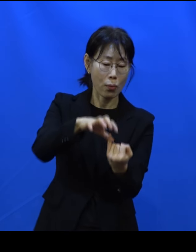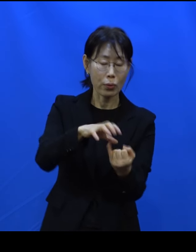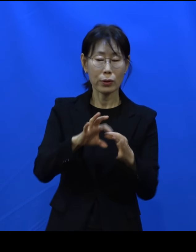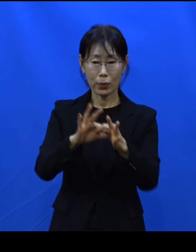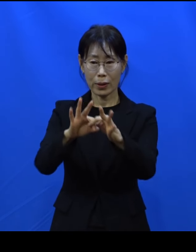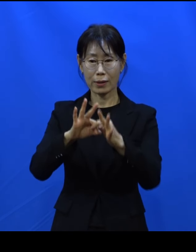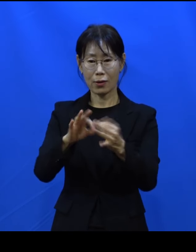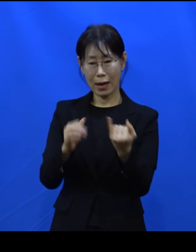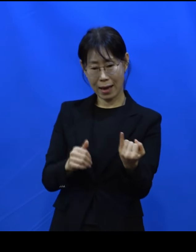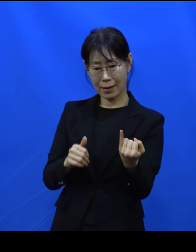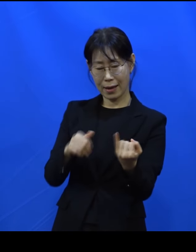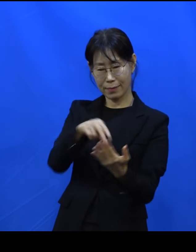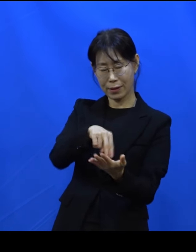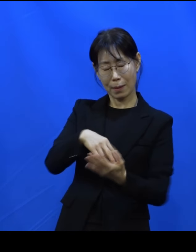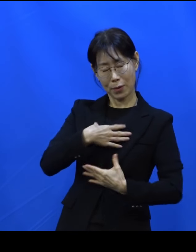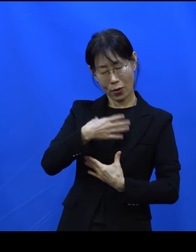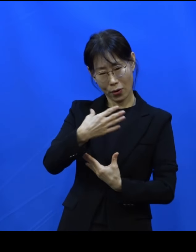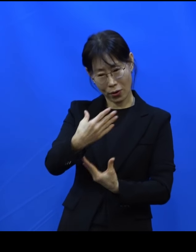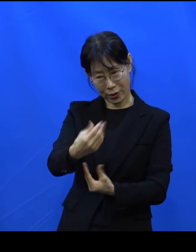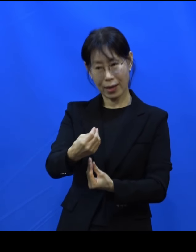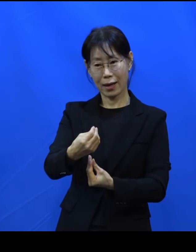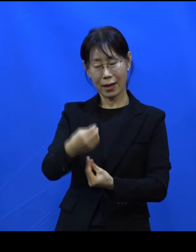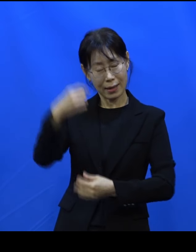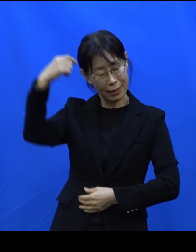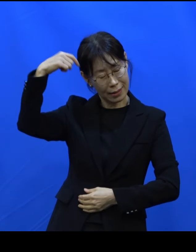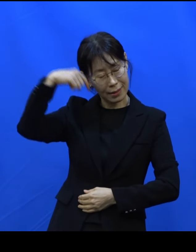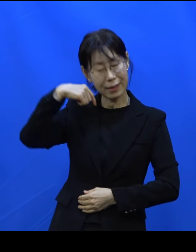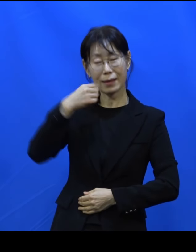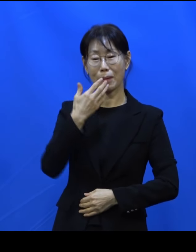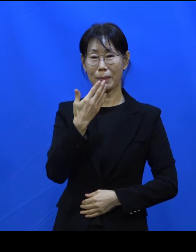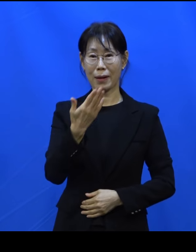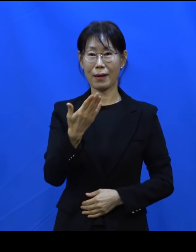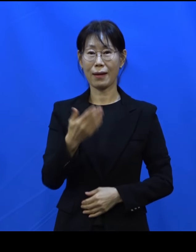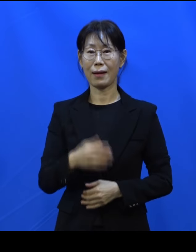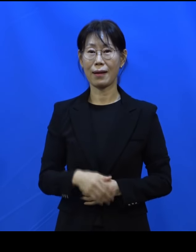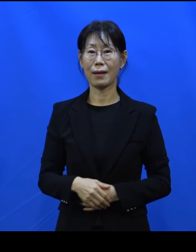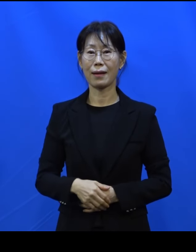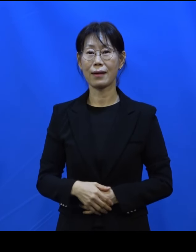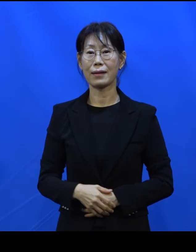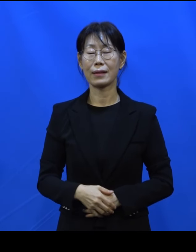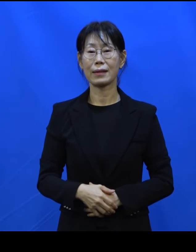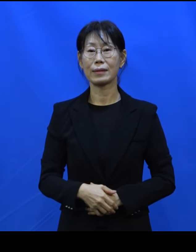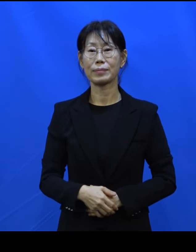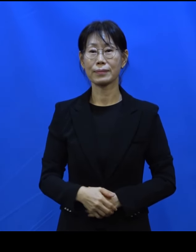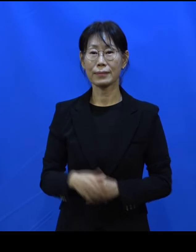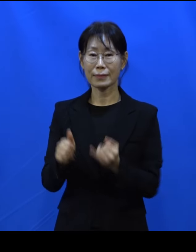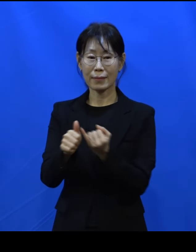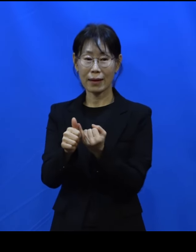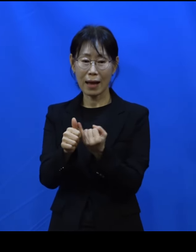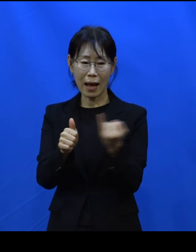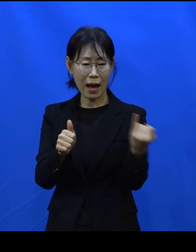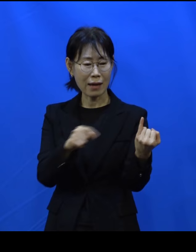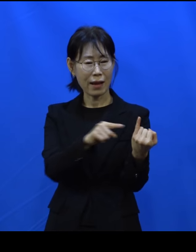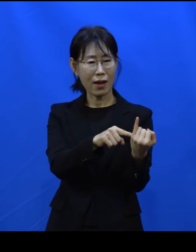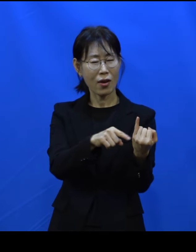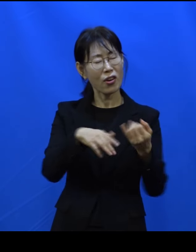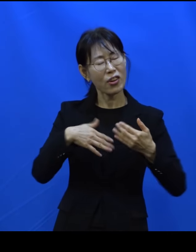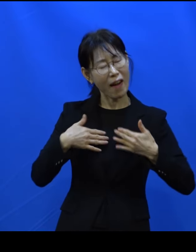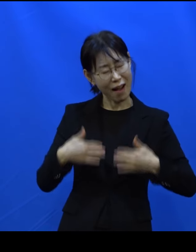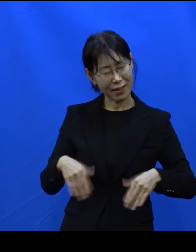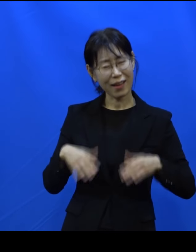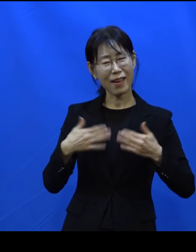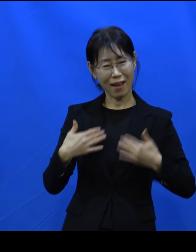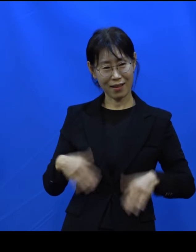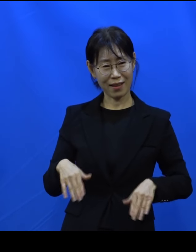신체적인 보호는 물론이고 정서적, 영적 보호를 해야 될 책임이 남편들에게 있는 거예요. 아내는 연약한 그릇이라고 그러죠.